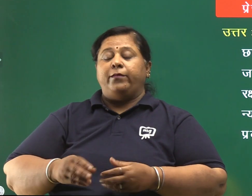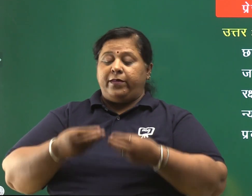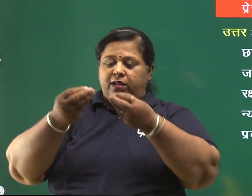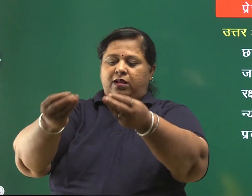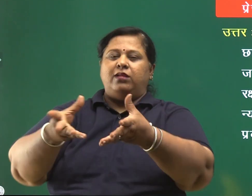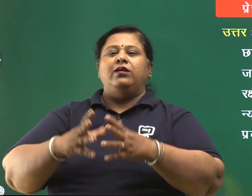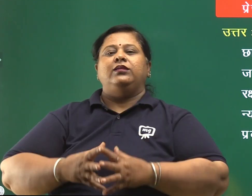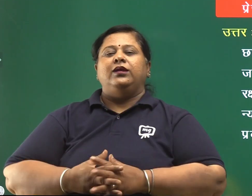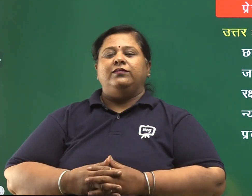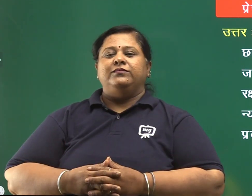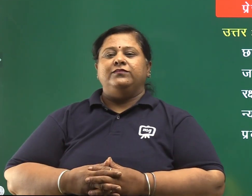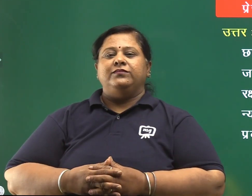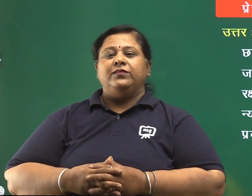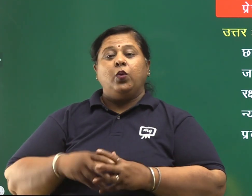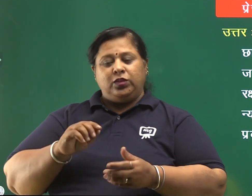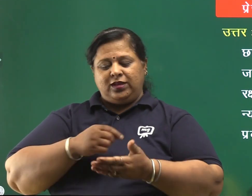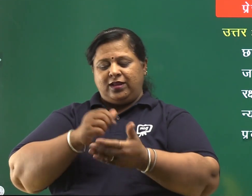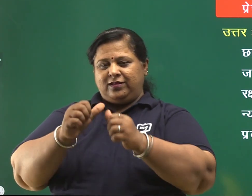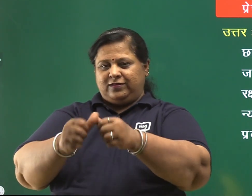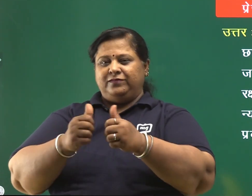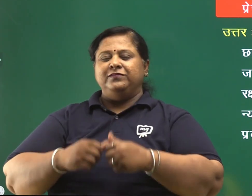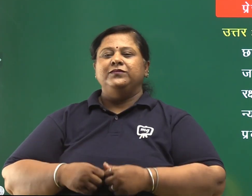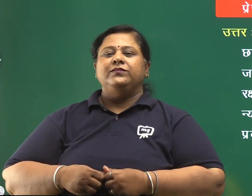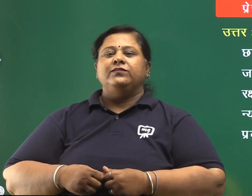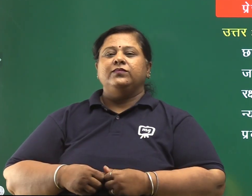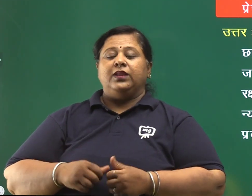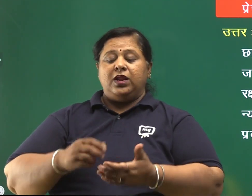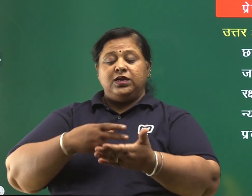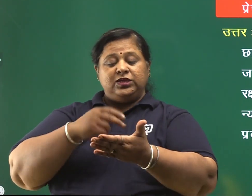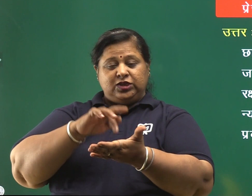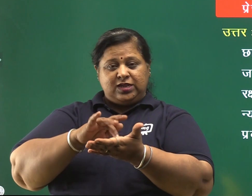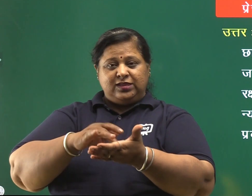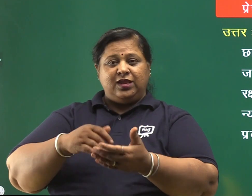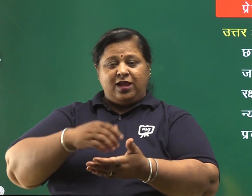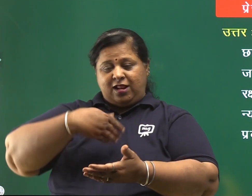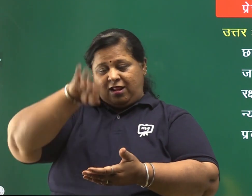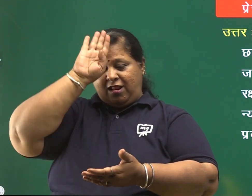प्रदान करती है? उत्तर है झांसी की रानी